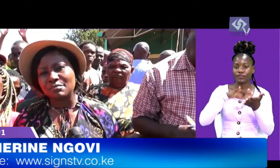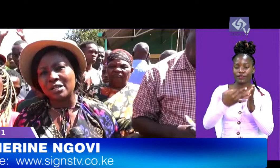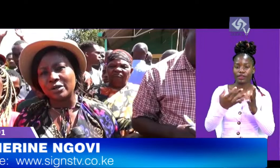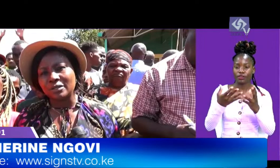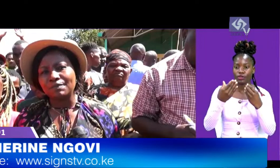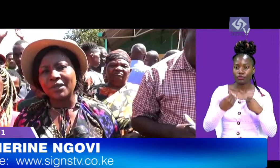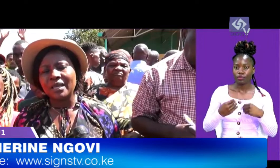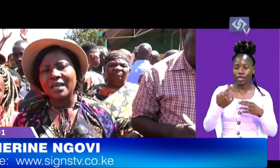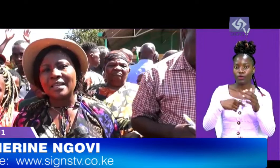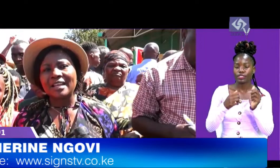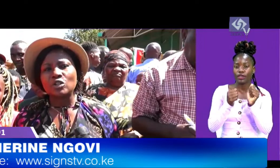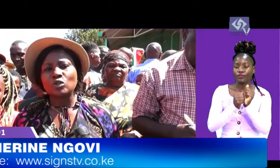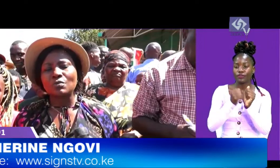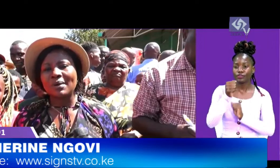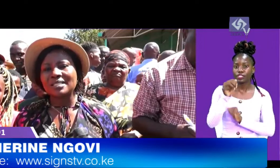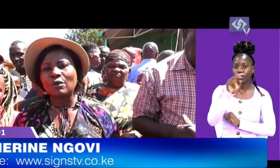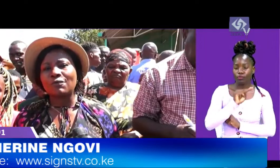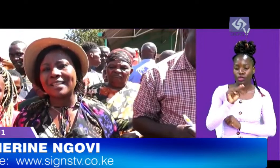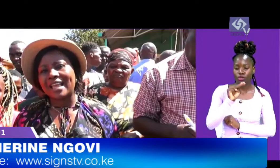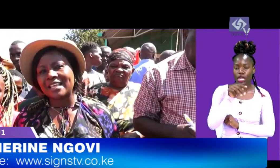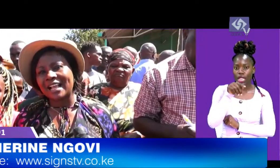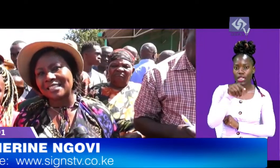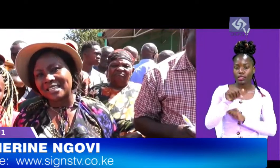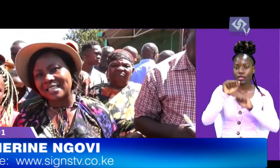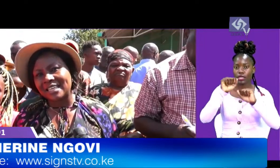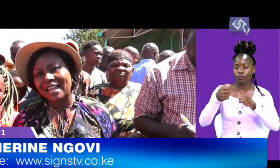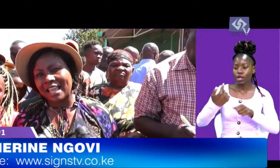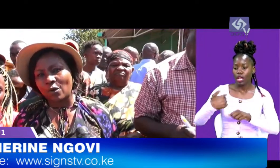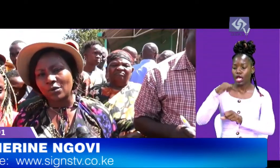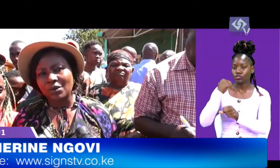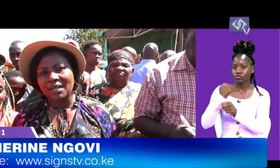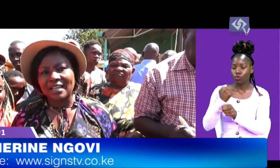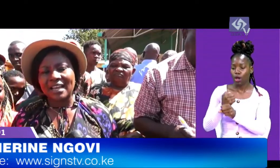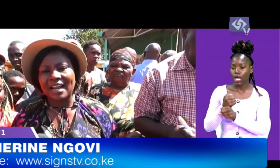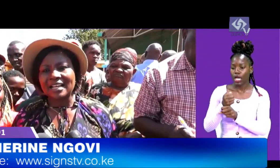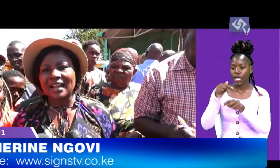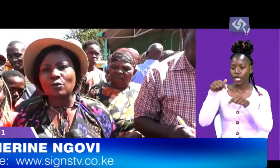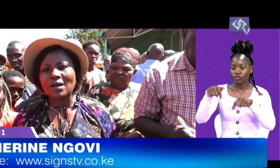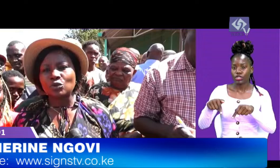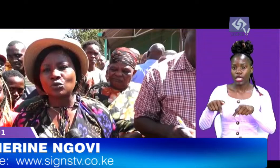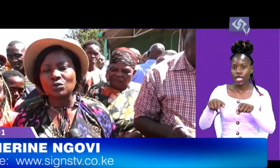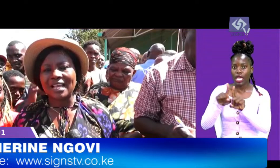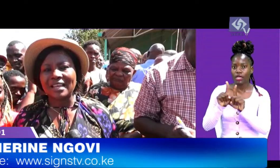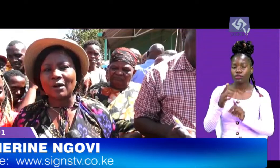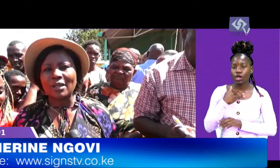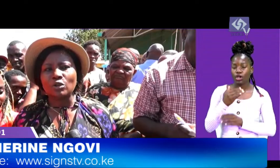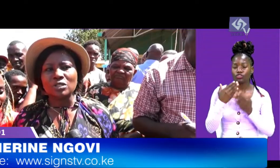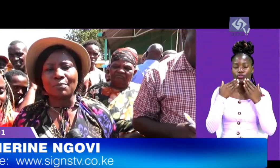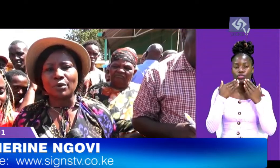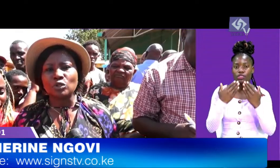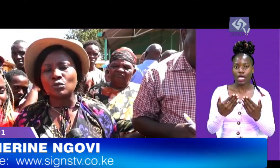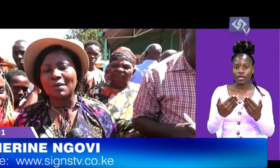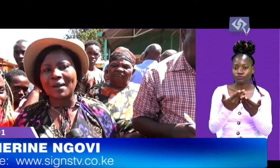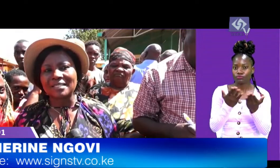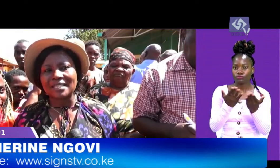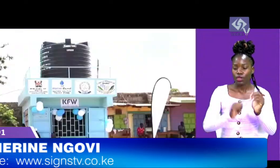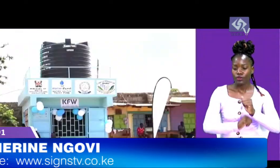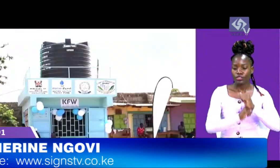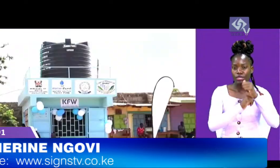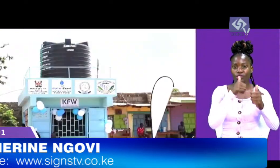million, na ndio tumeweza kufanya hii kazi ya leo, na nataka kuwashukuru sana kwa hiyo support tumepata,